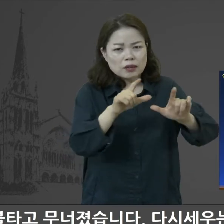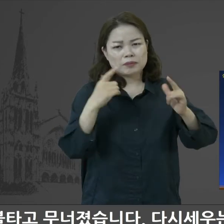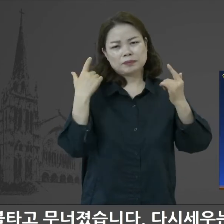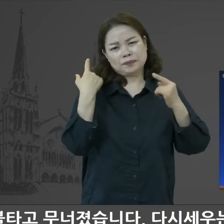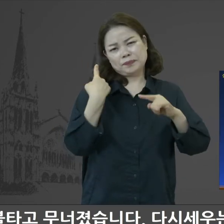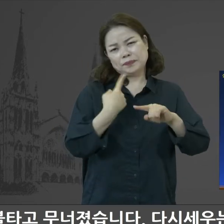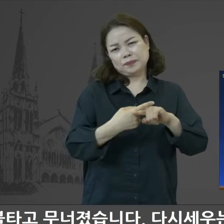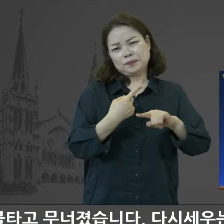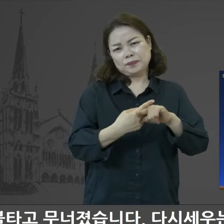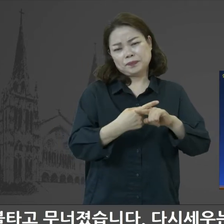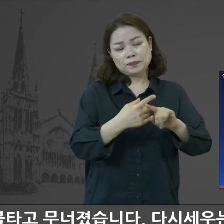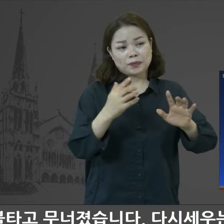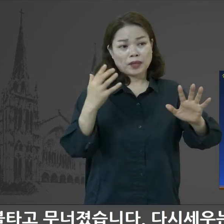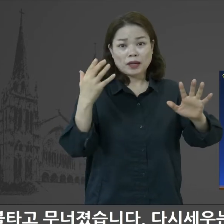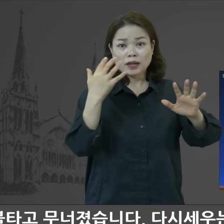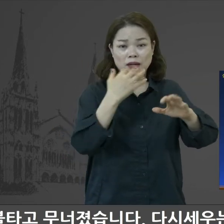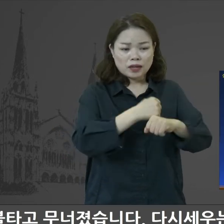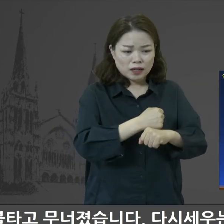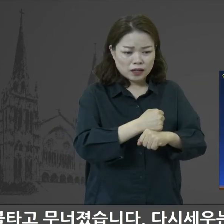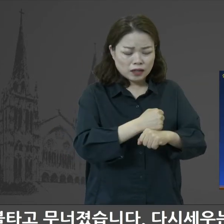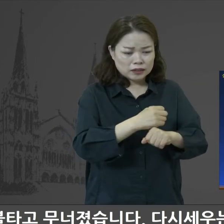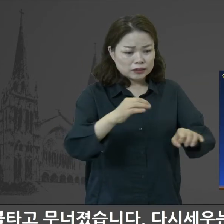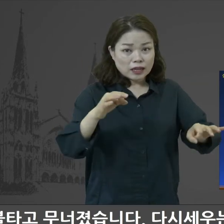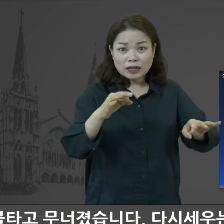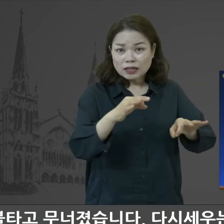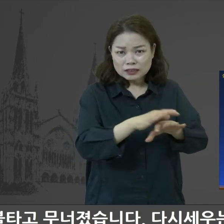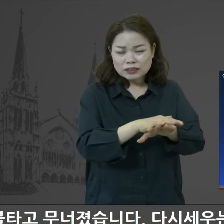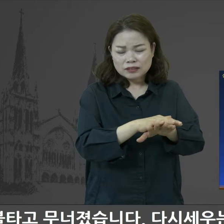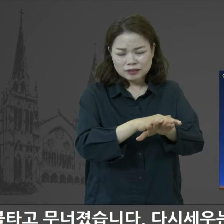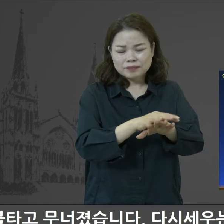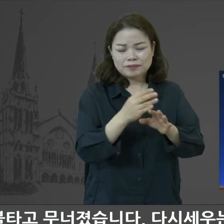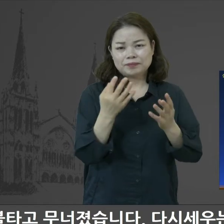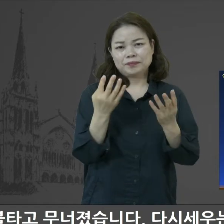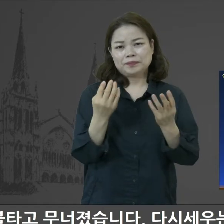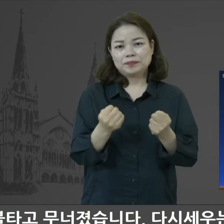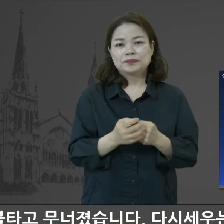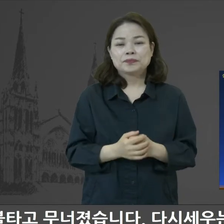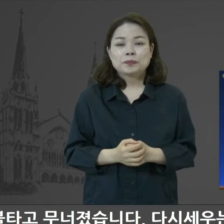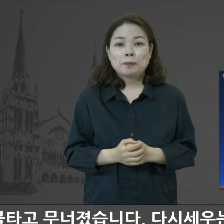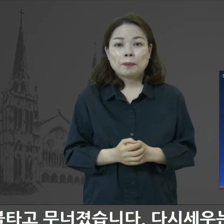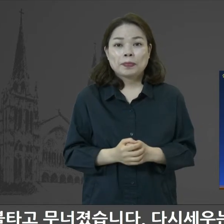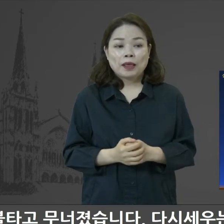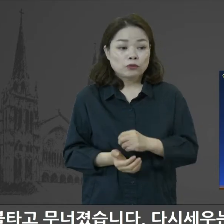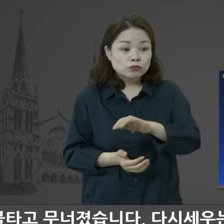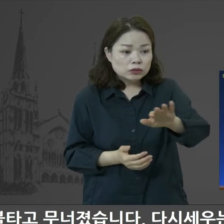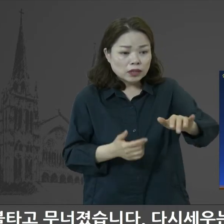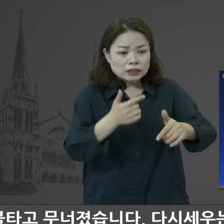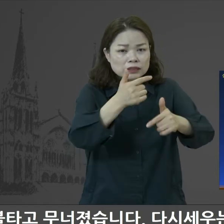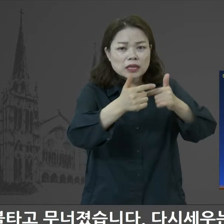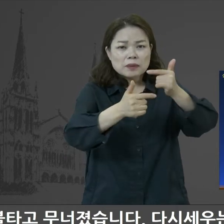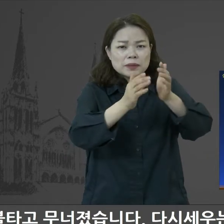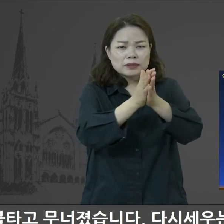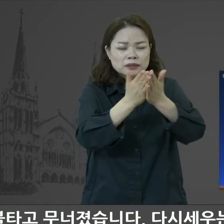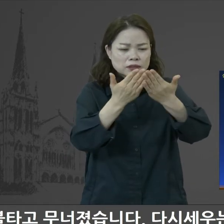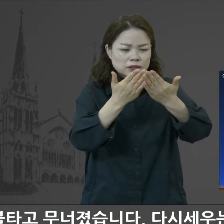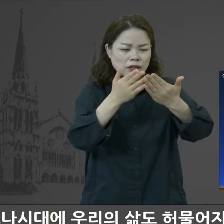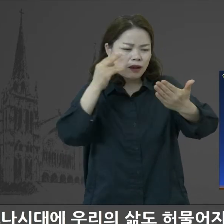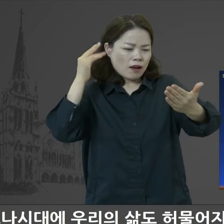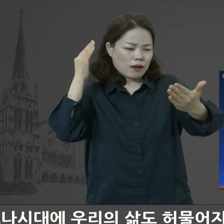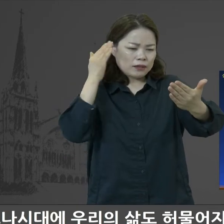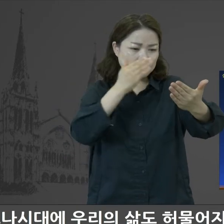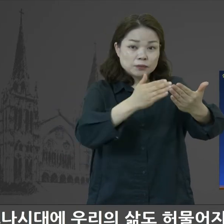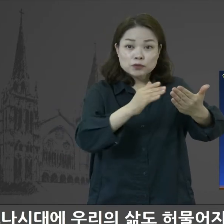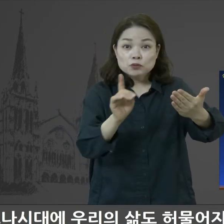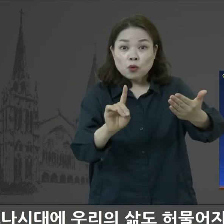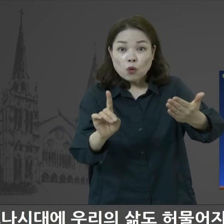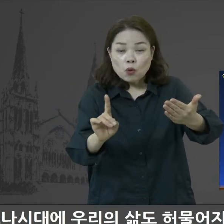삶에도 허물어지고 불탄 부분 많이 있다라고 생각됩니다. 우리가 느헤미야서를 주목해야 되는 이유가 바로